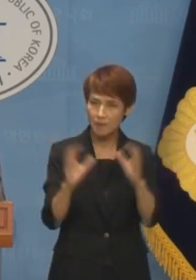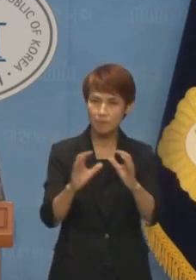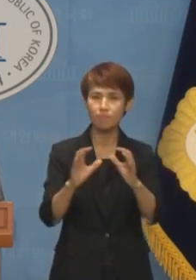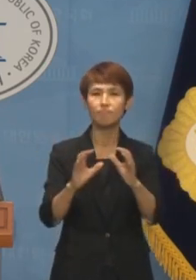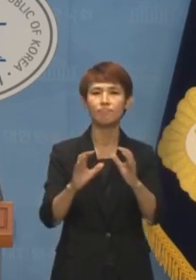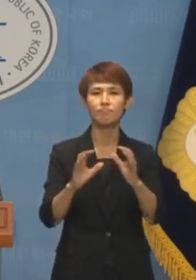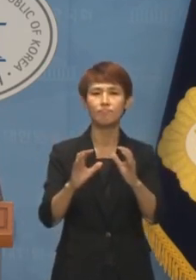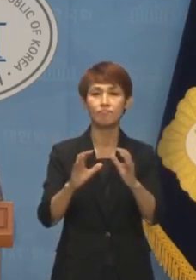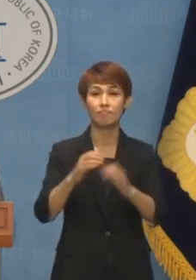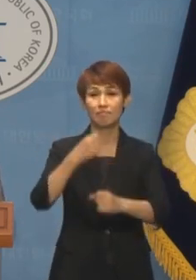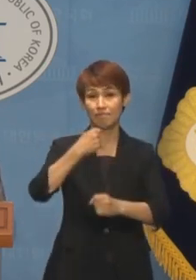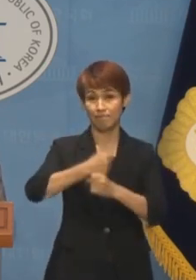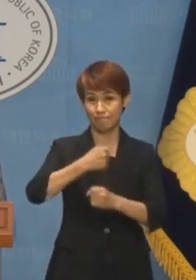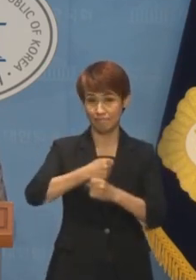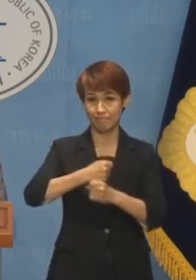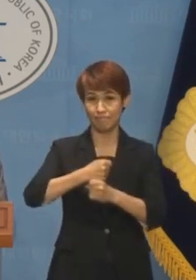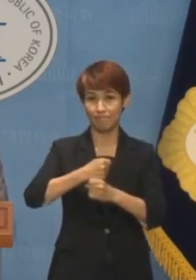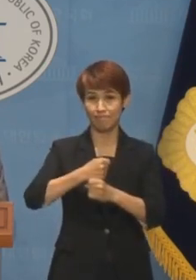협업으로